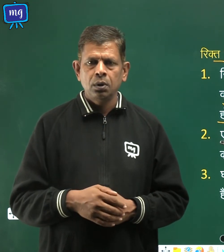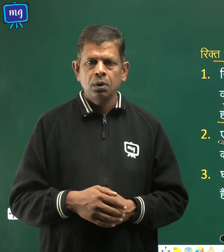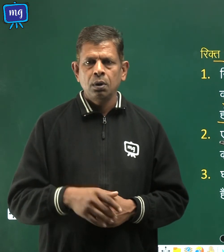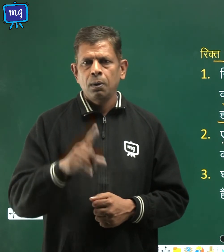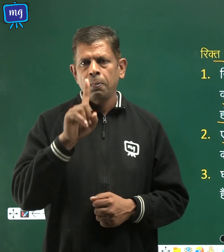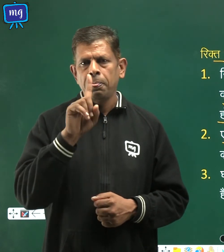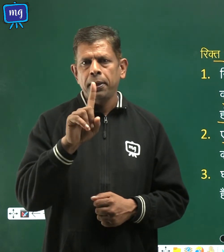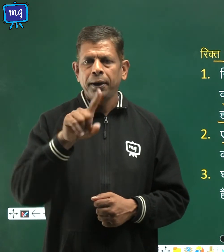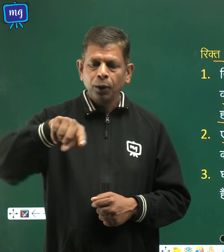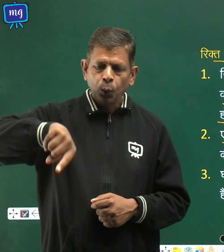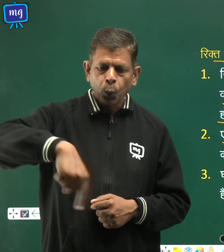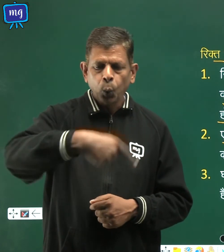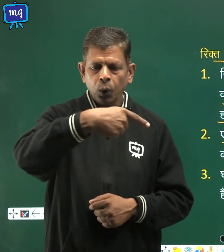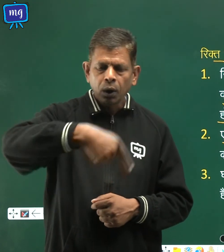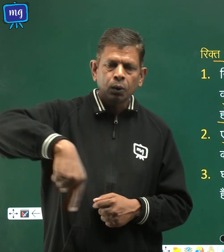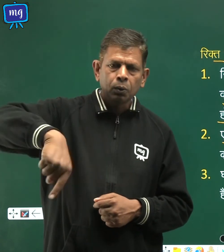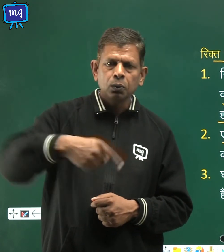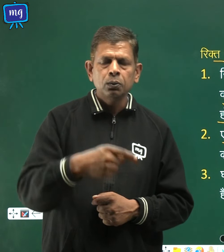एक लोलक को